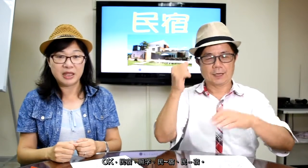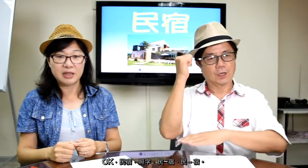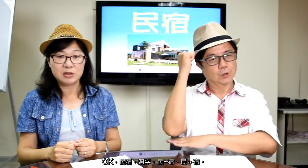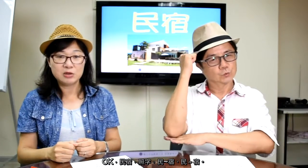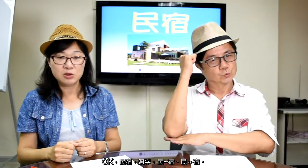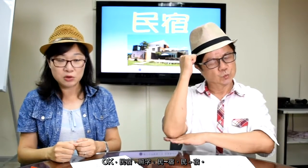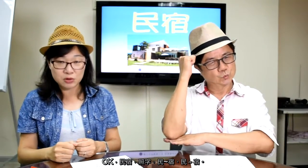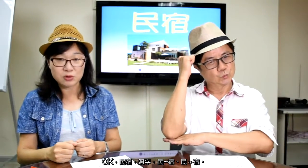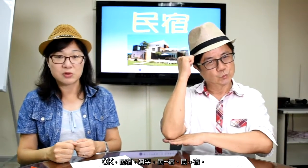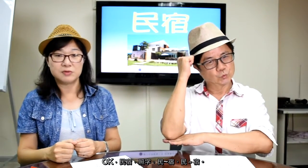民宿。